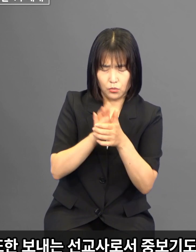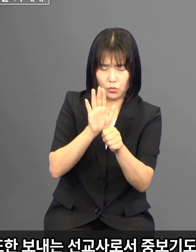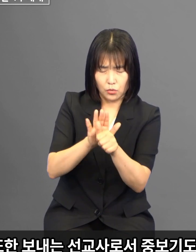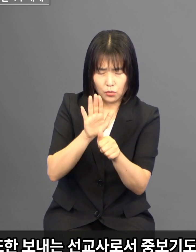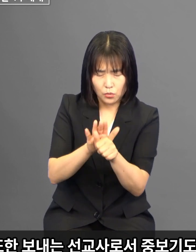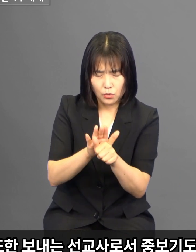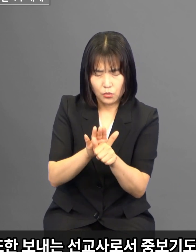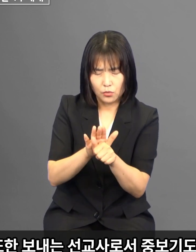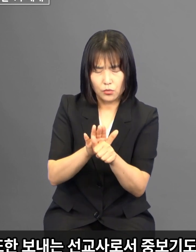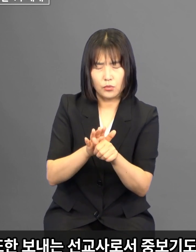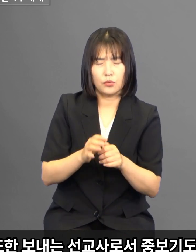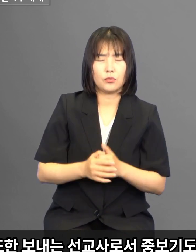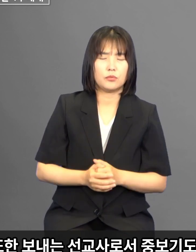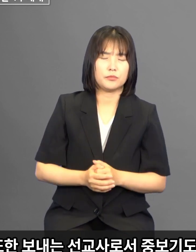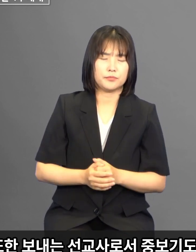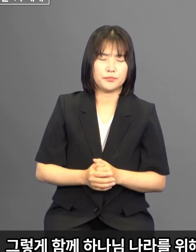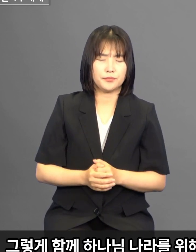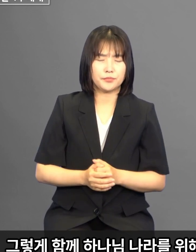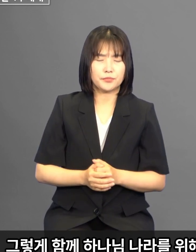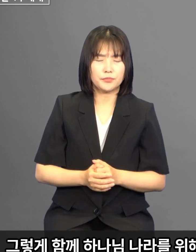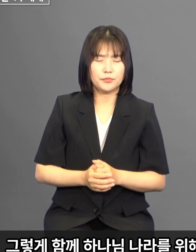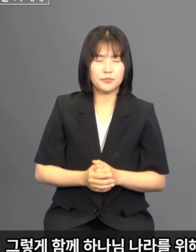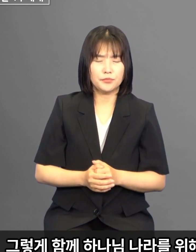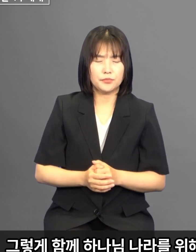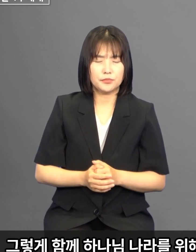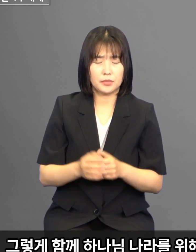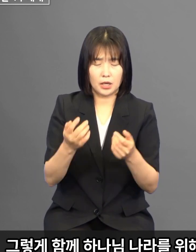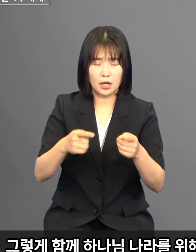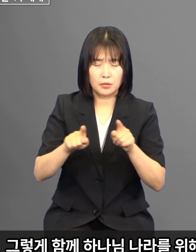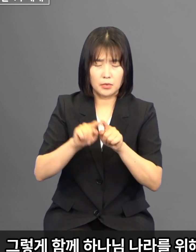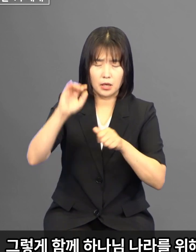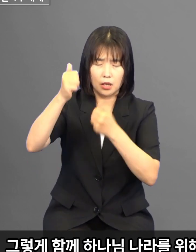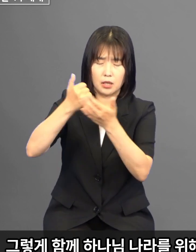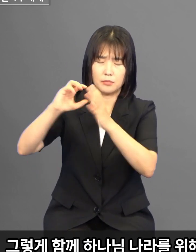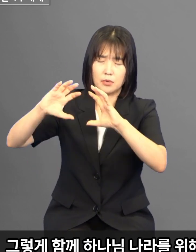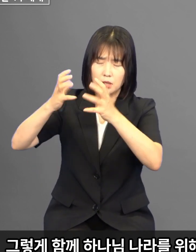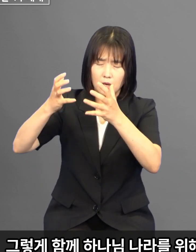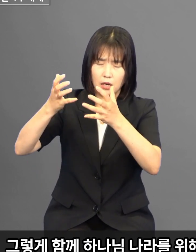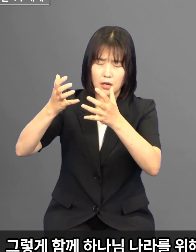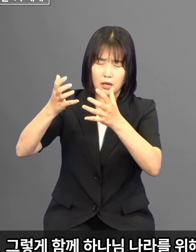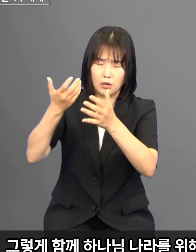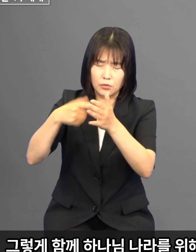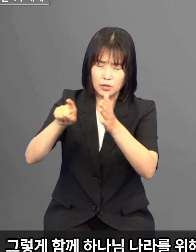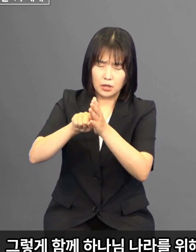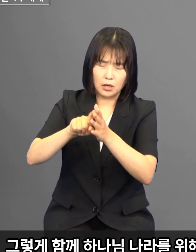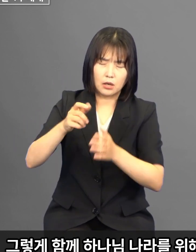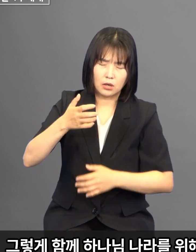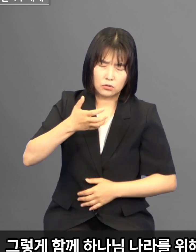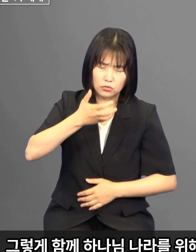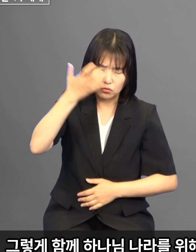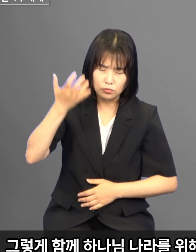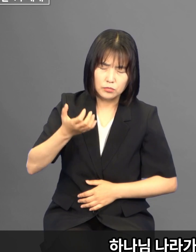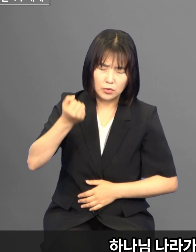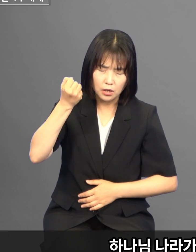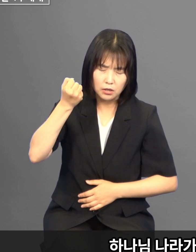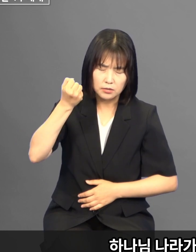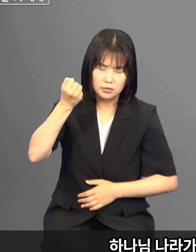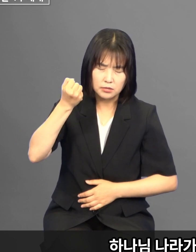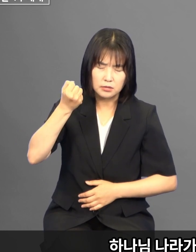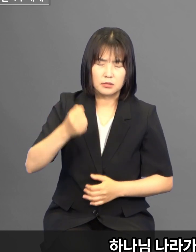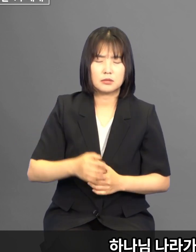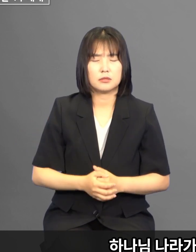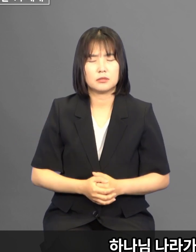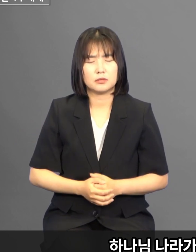위해서 함께 기도하며 응원하며 그렇게 함께 하나님 나라를 위해서 꿈꾸며 동참하는 선교사님들을 통하여 하나님